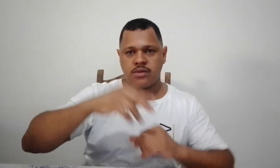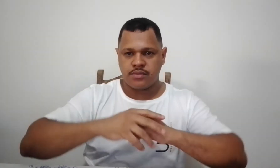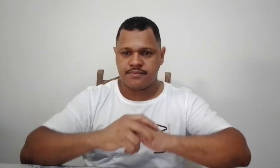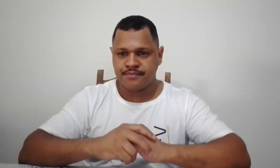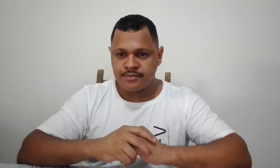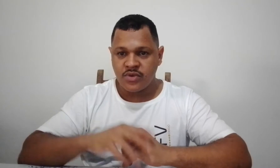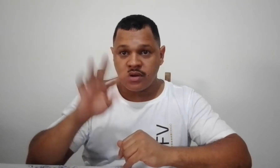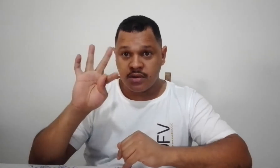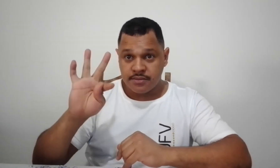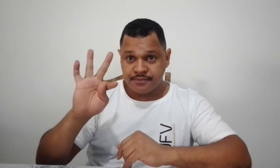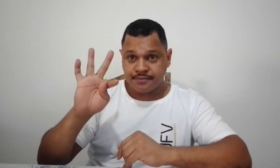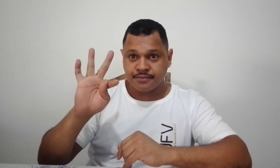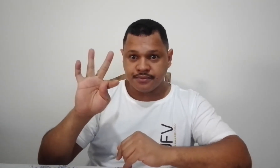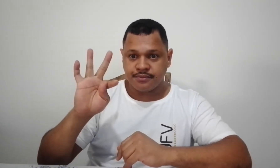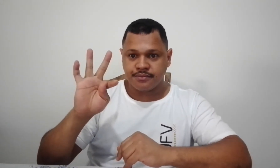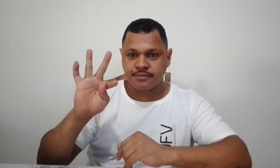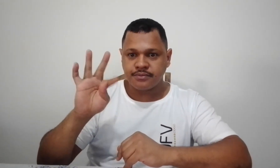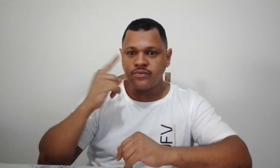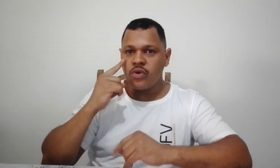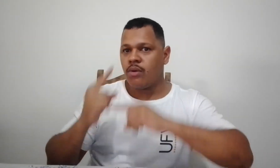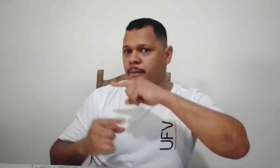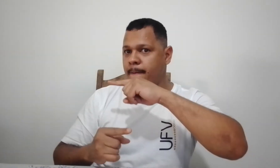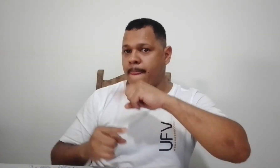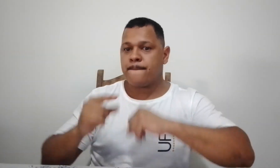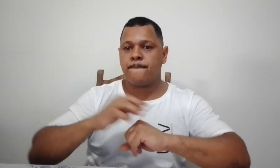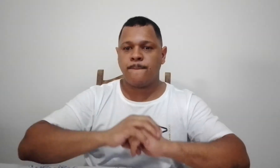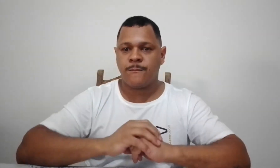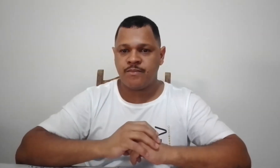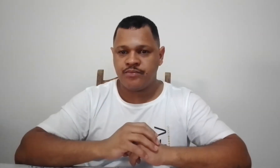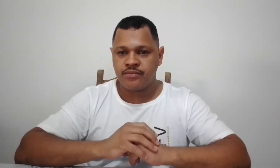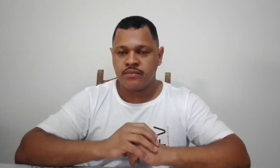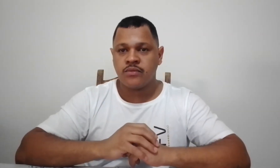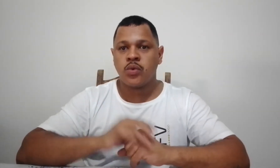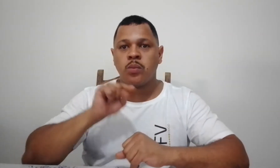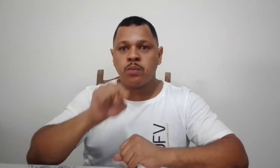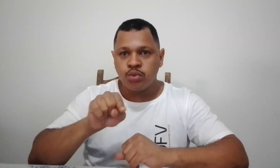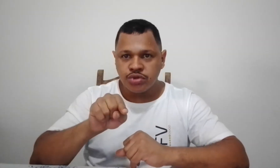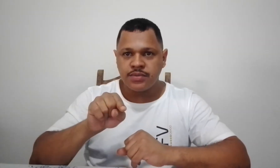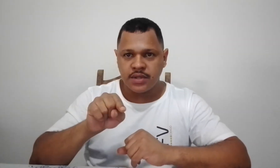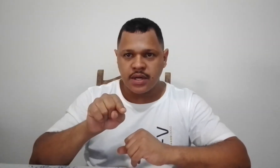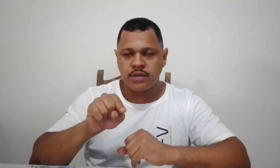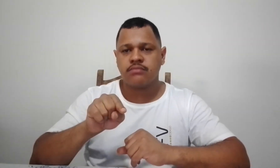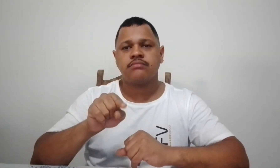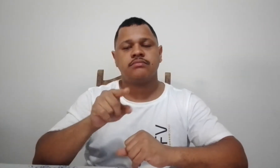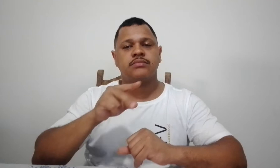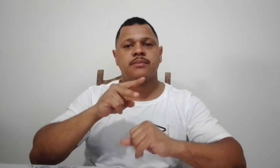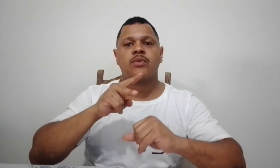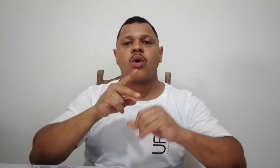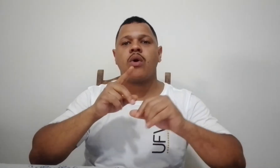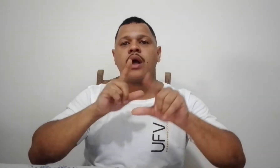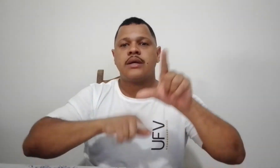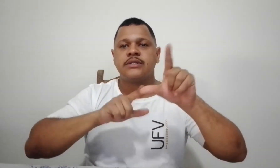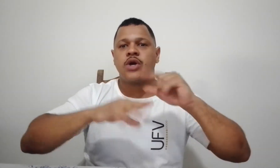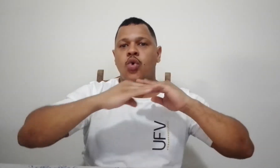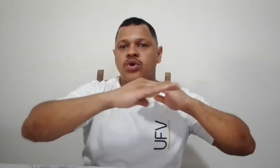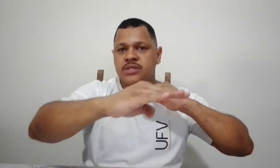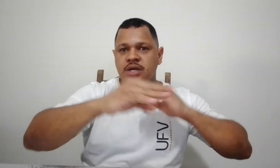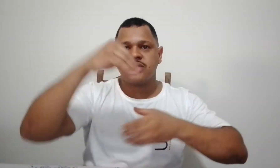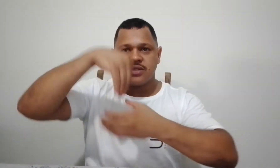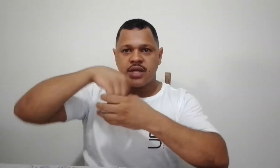vai ser dada por essa potência multiplicada pelo intervalo, considerando só constantes dentro da integral. Se a gente considerasse que